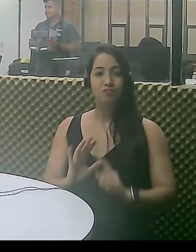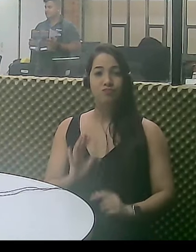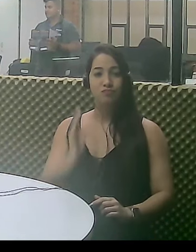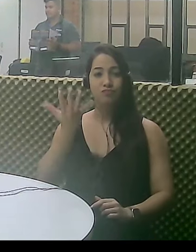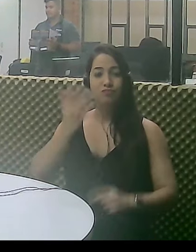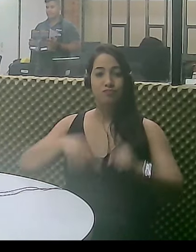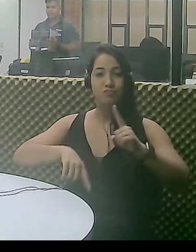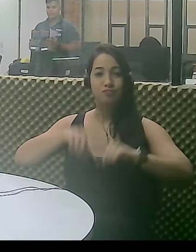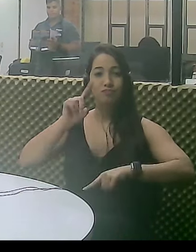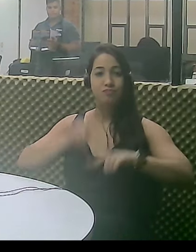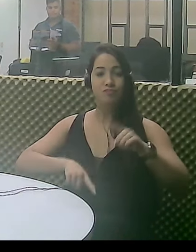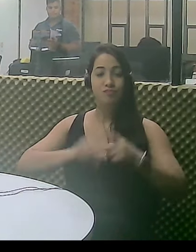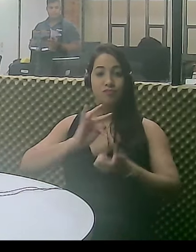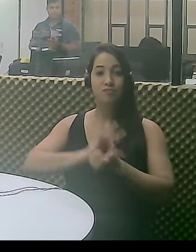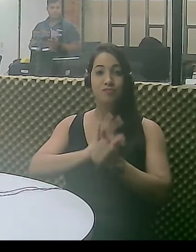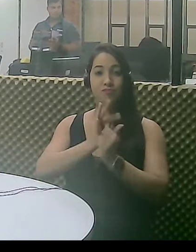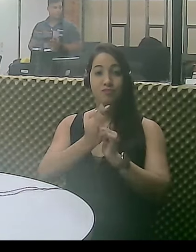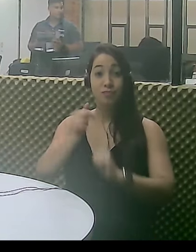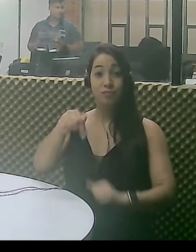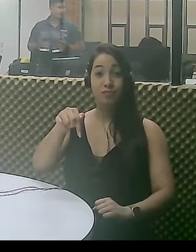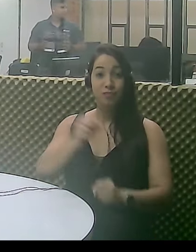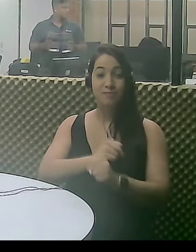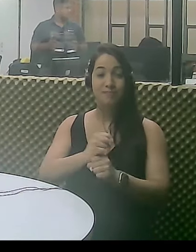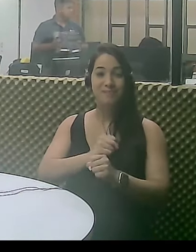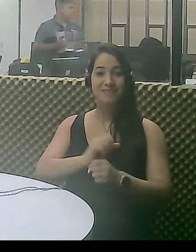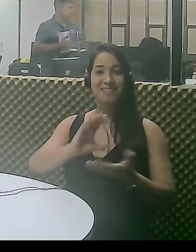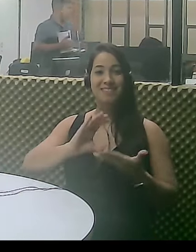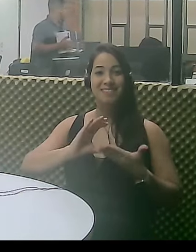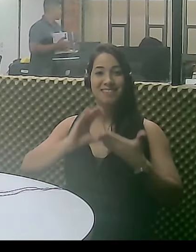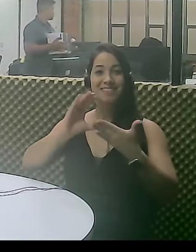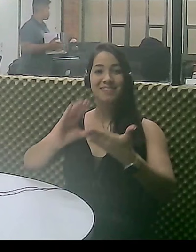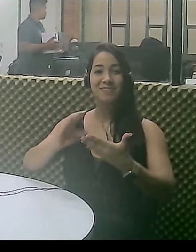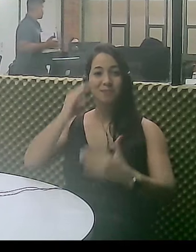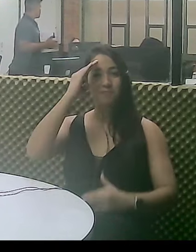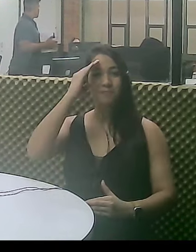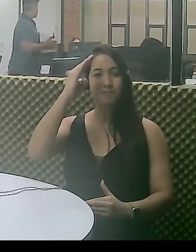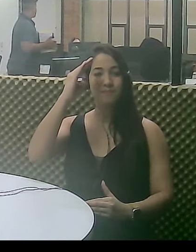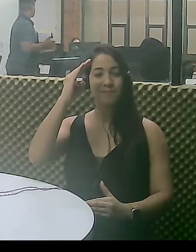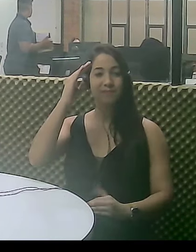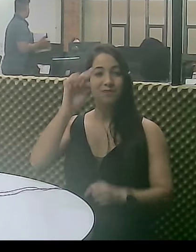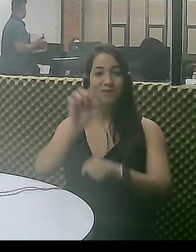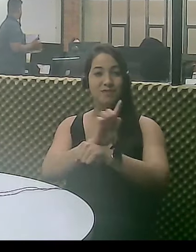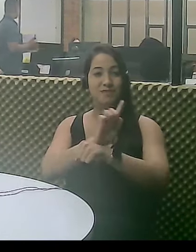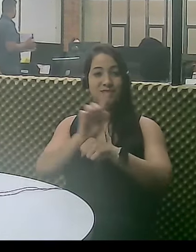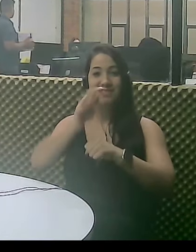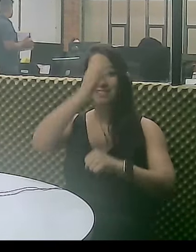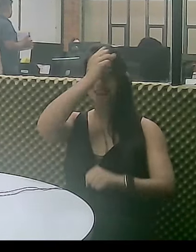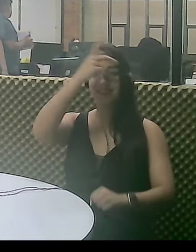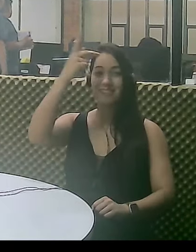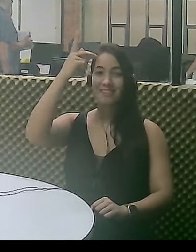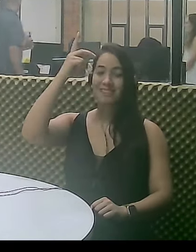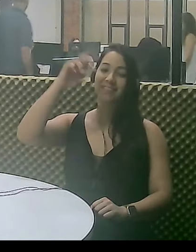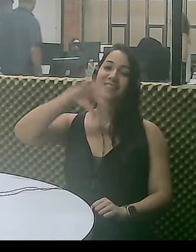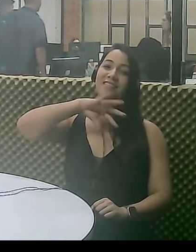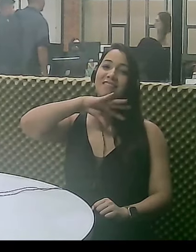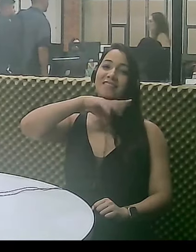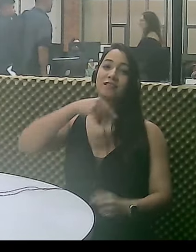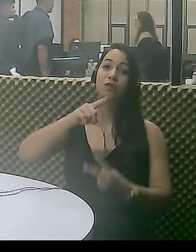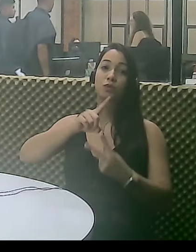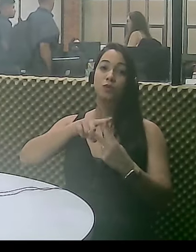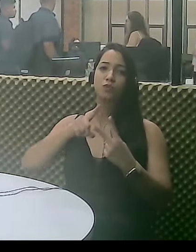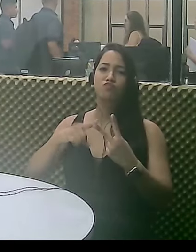em equipamentos da FUTEL neste ano. Dentre os investimentos de destaques feitos pela gestão do prefeito Odelmo Leão, estão